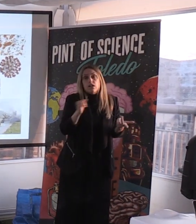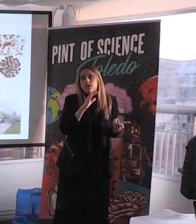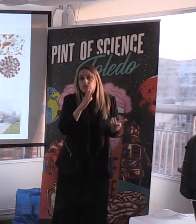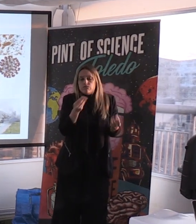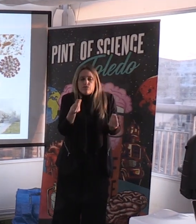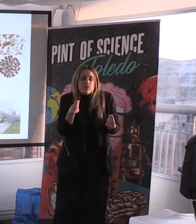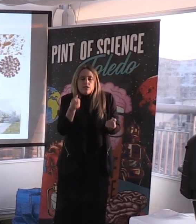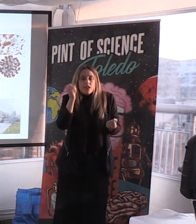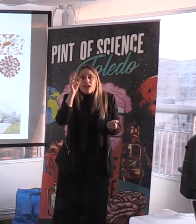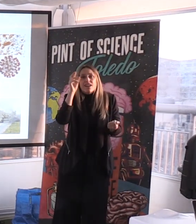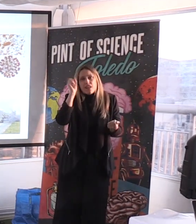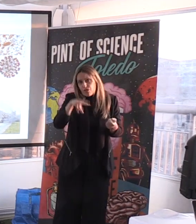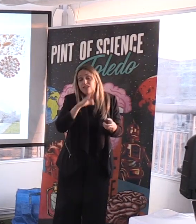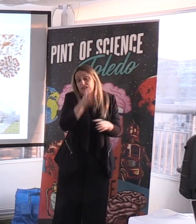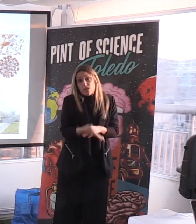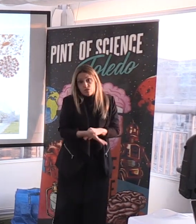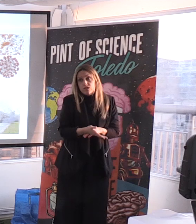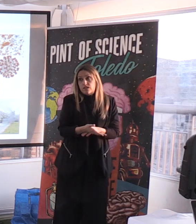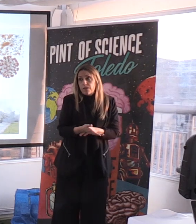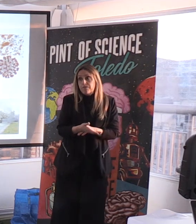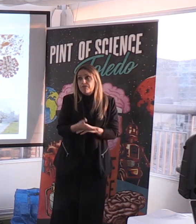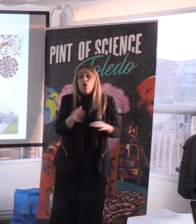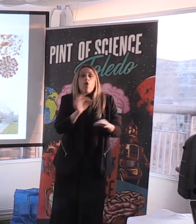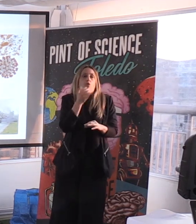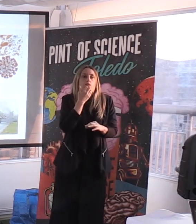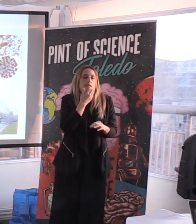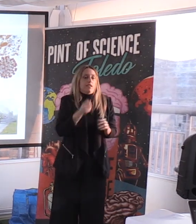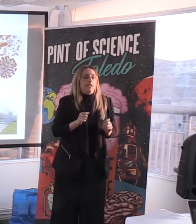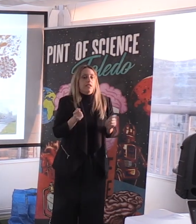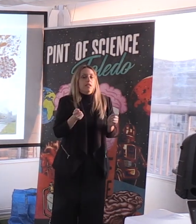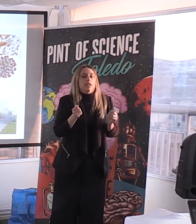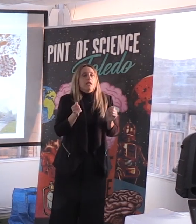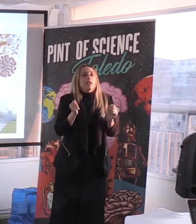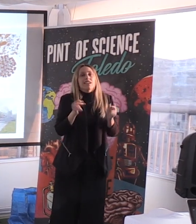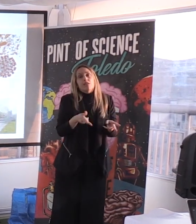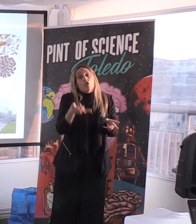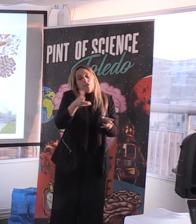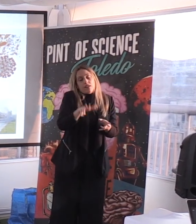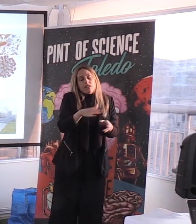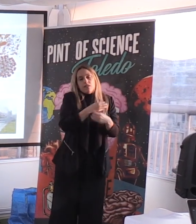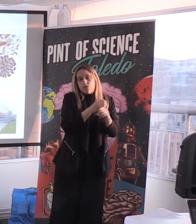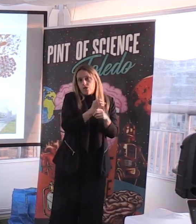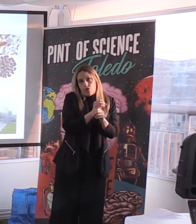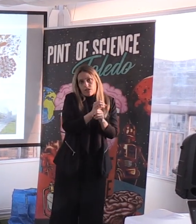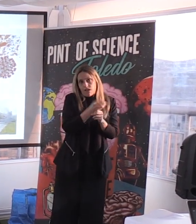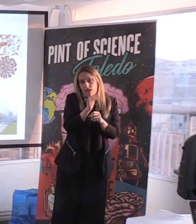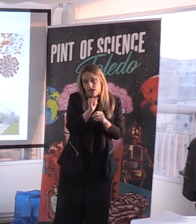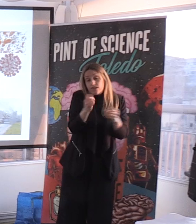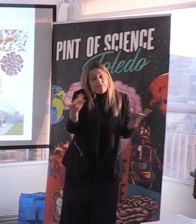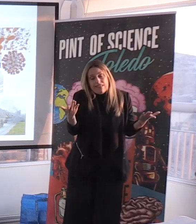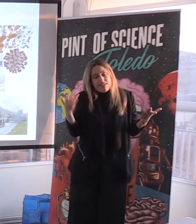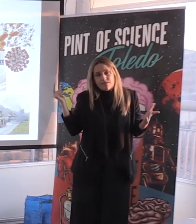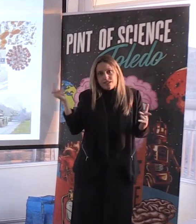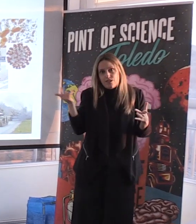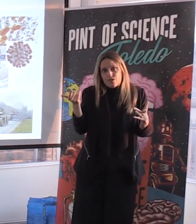morir. Incluso si tuviéramos esta inmortalidad biológica, no hay manera de escapar esto. Entonces,